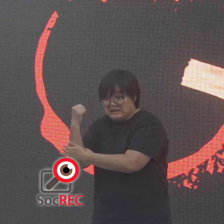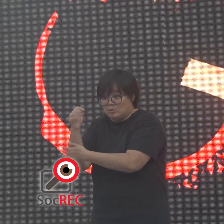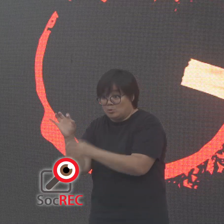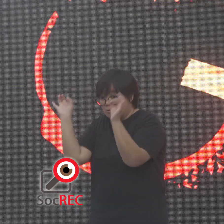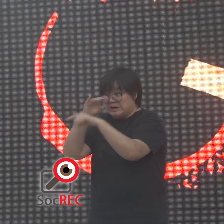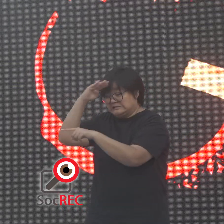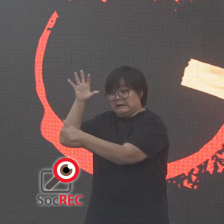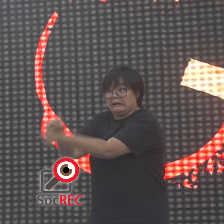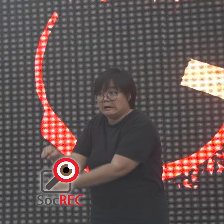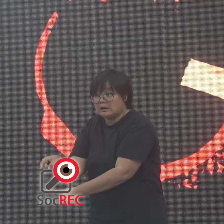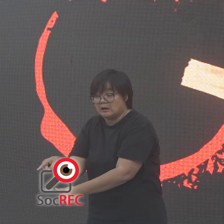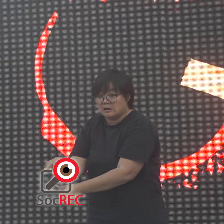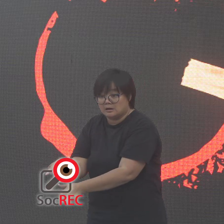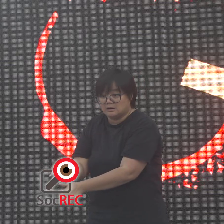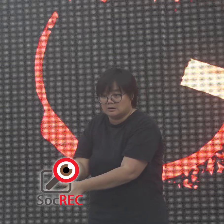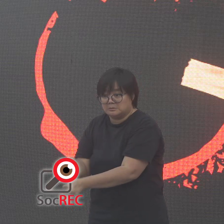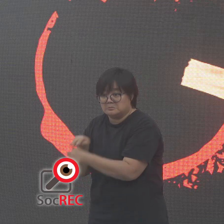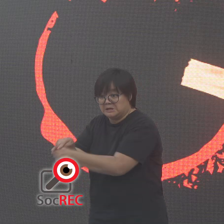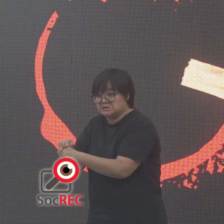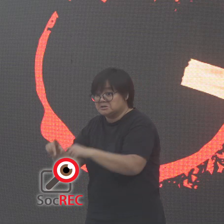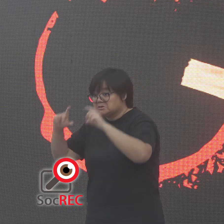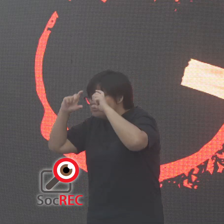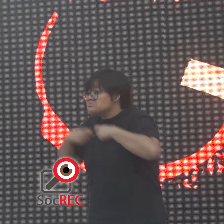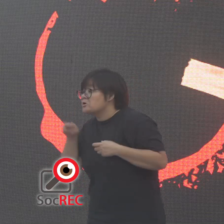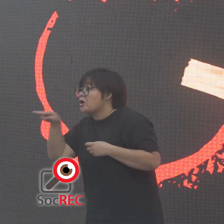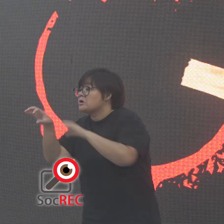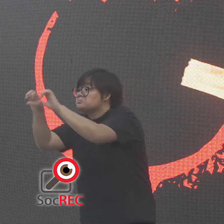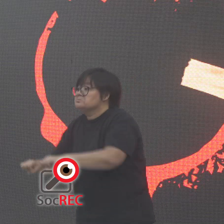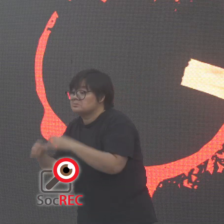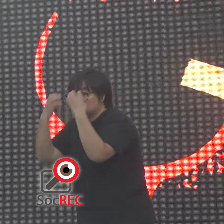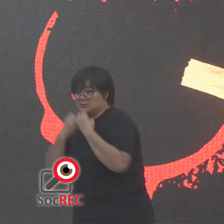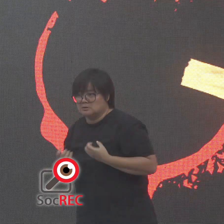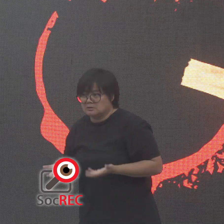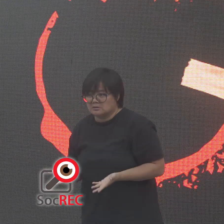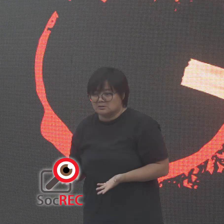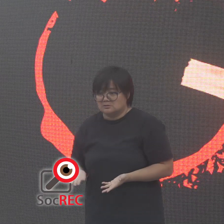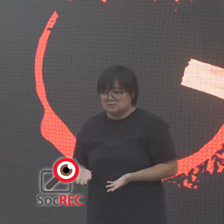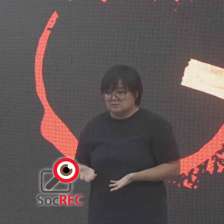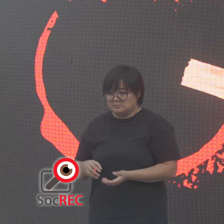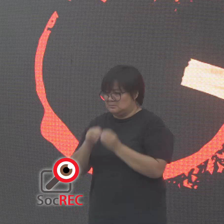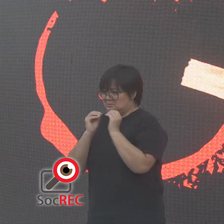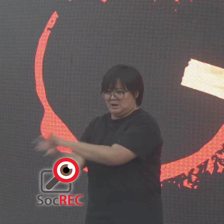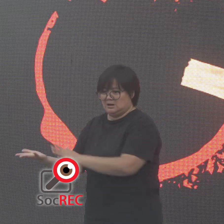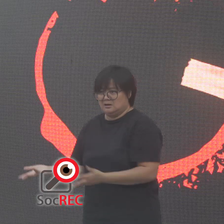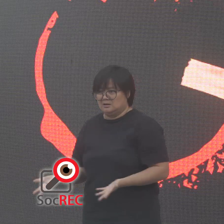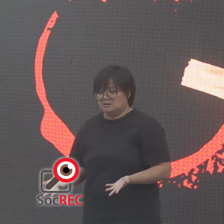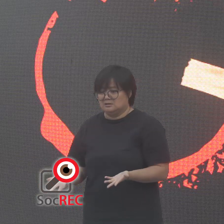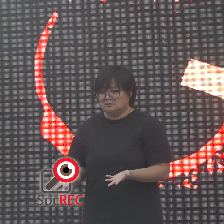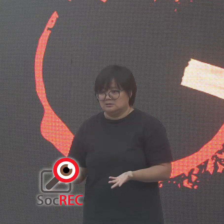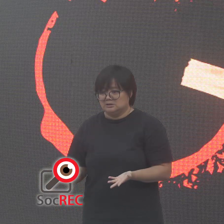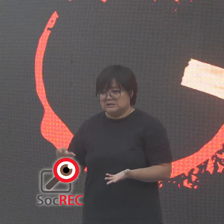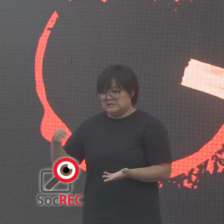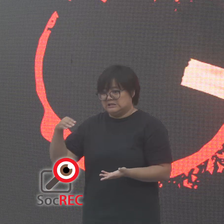會搞到那個手足甚至乎他的隊友。大家記不記